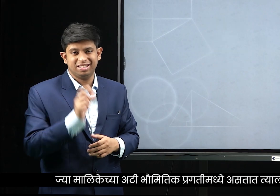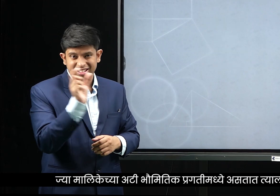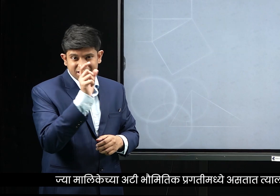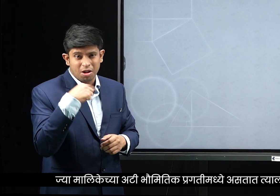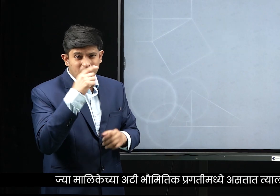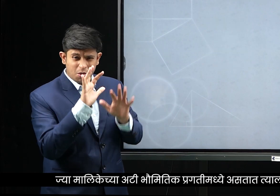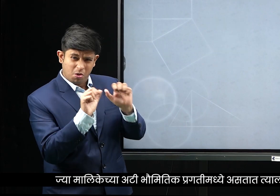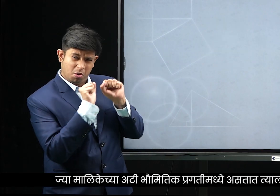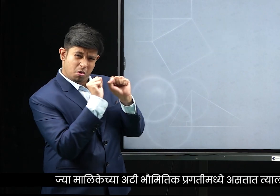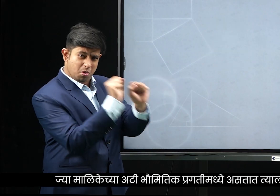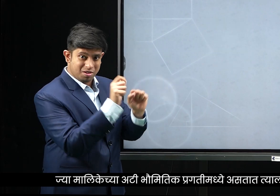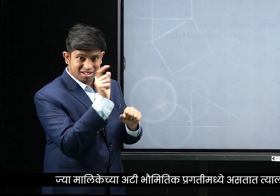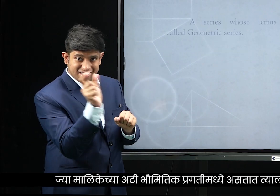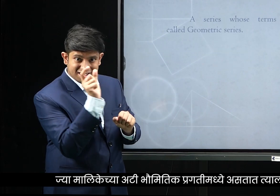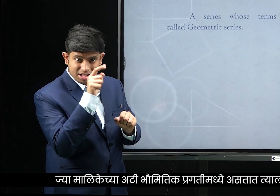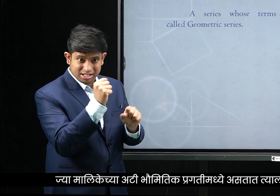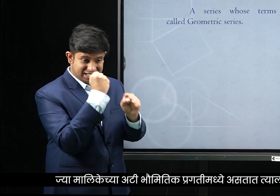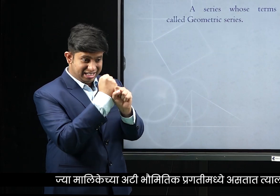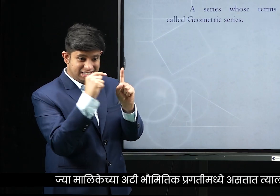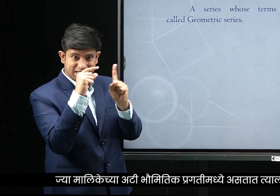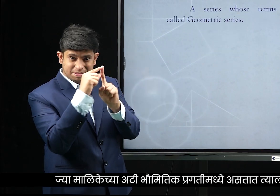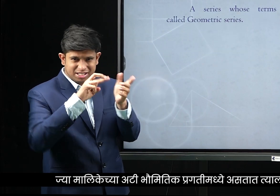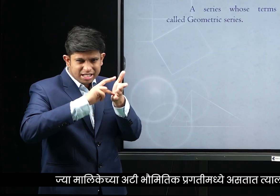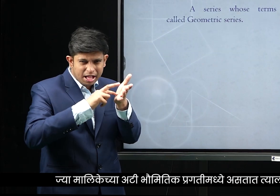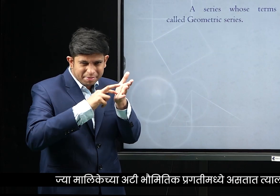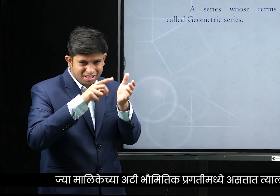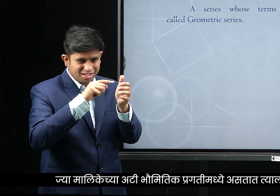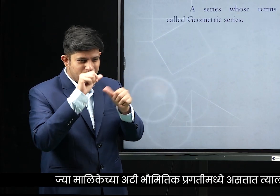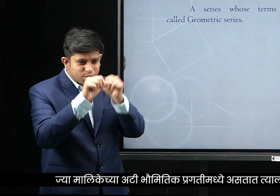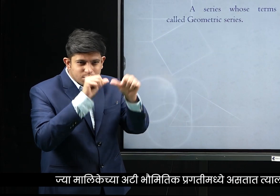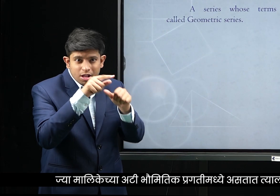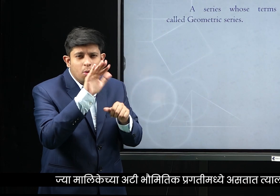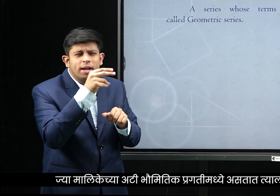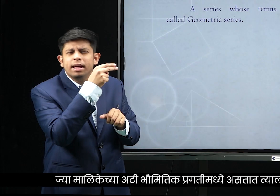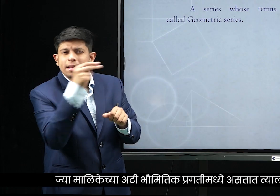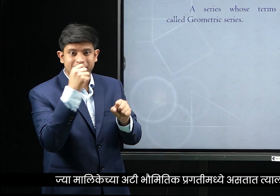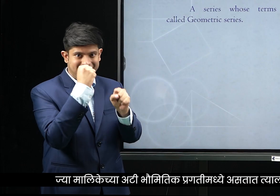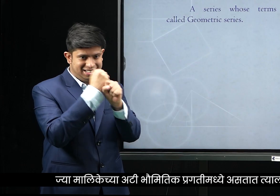ज्या मालिकेच्या अटी भौमितिक प्रगतीमध्ये असतात त्याला भौमितिक मालिका म्हणतात.